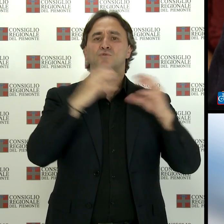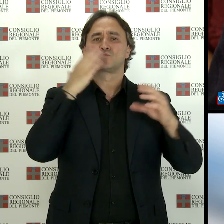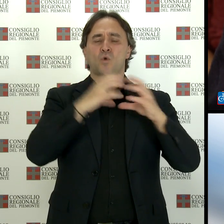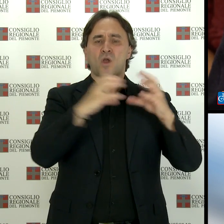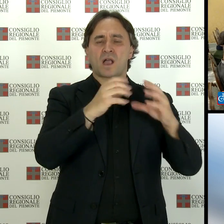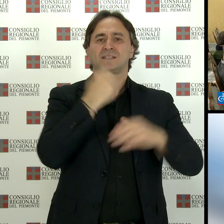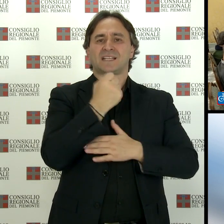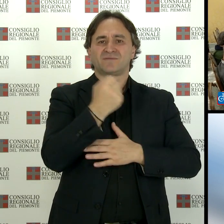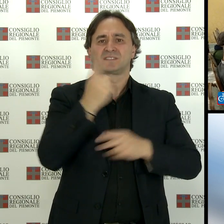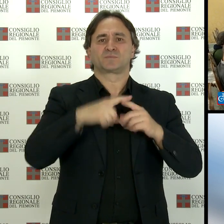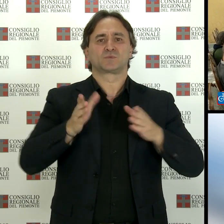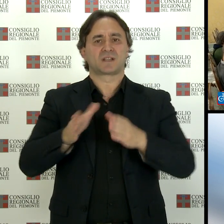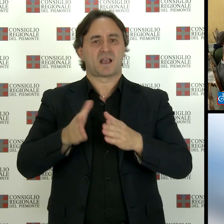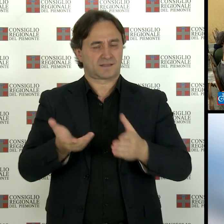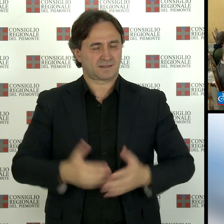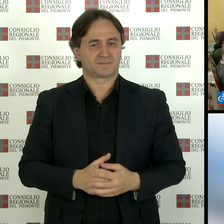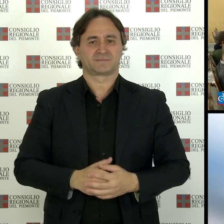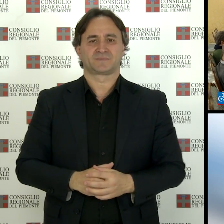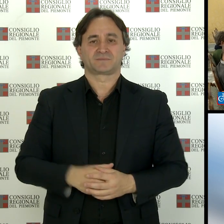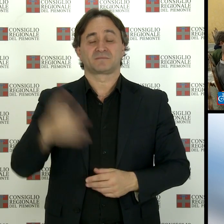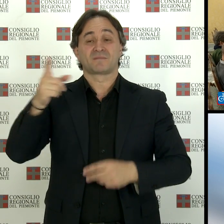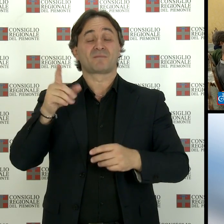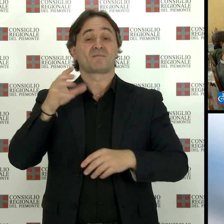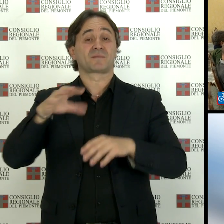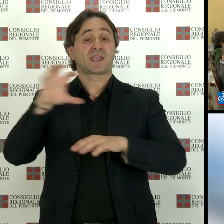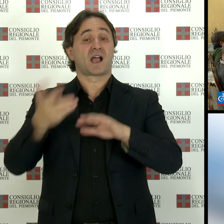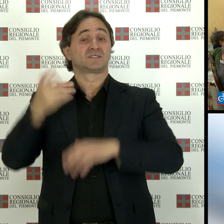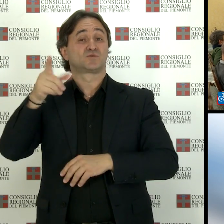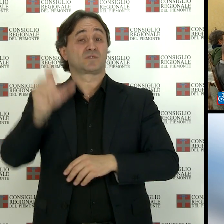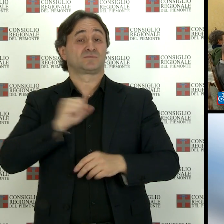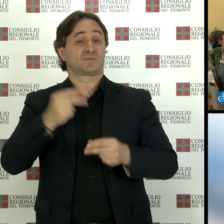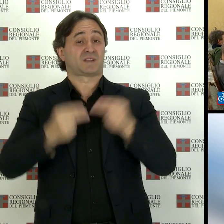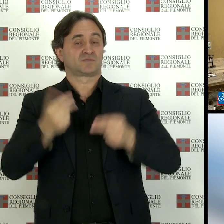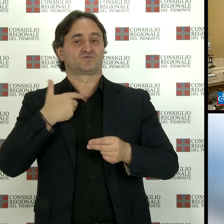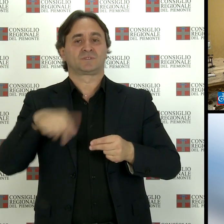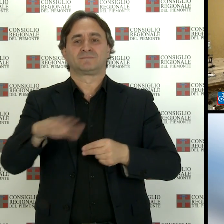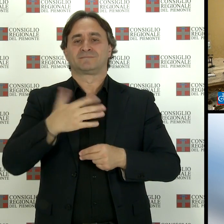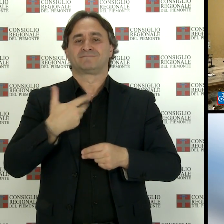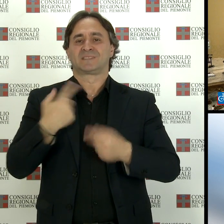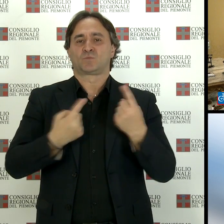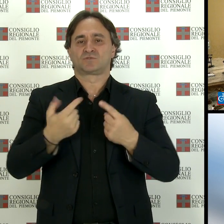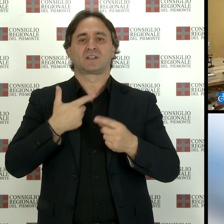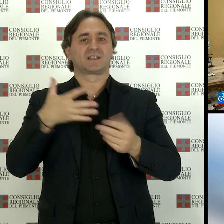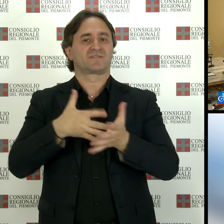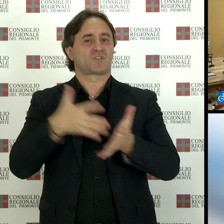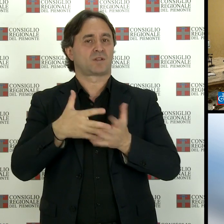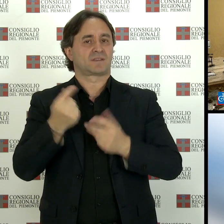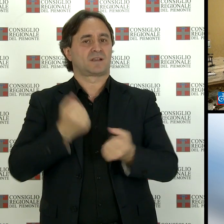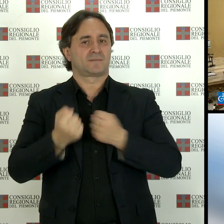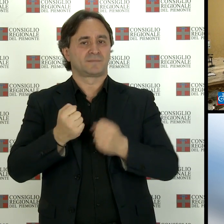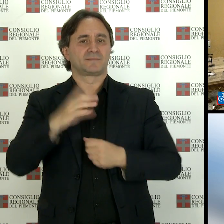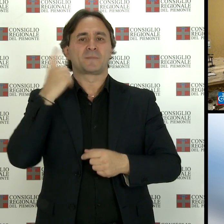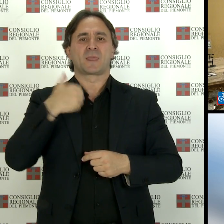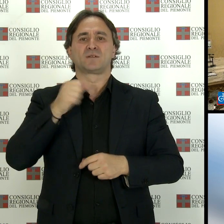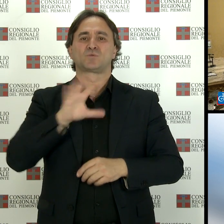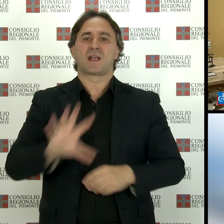delle strade. L'assessore al bilancio ha ricordato che, pur nelle attuali difficoltà economiche, tutte le partite di competenza regionale